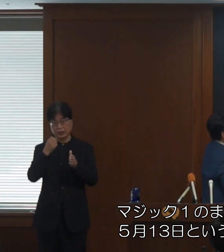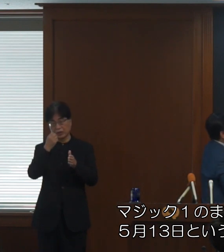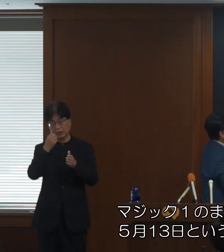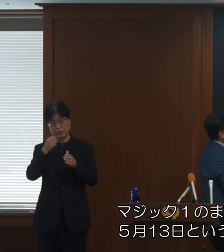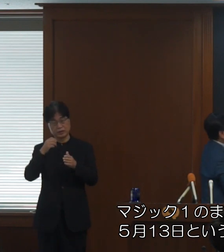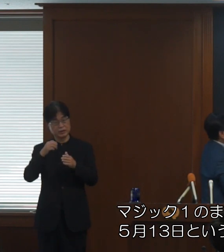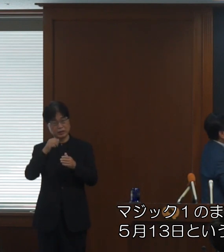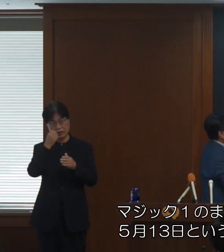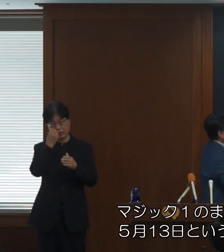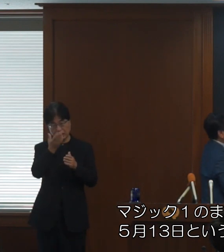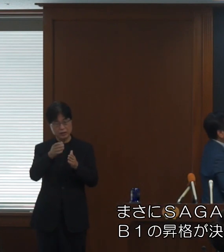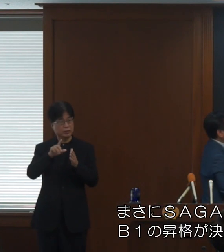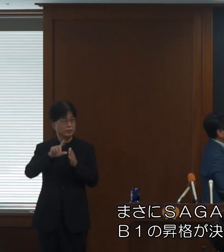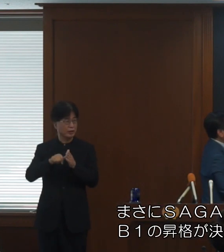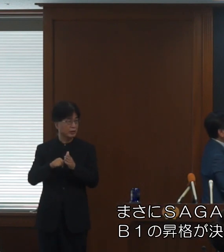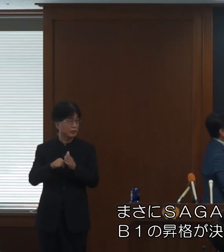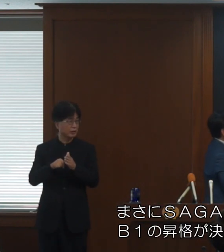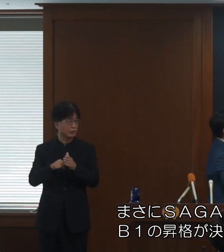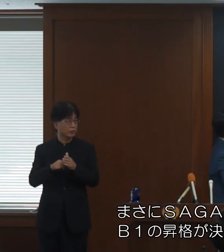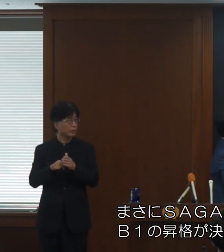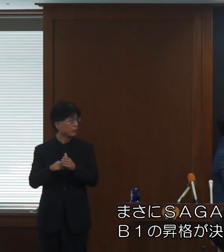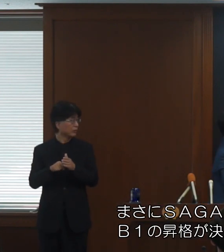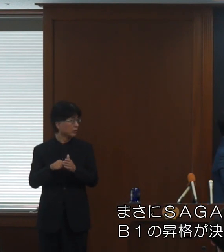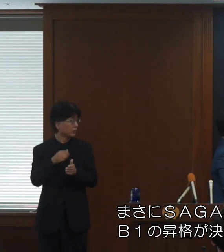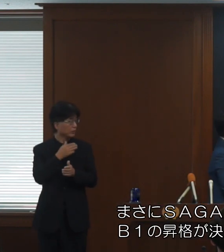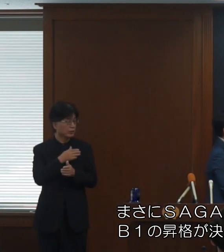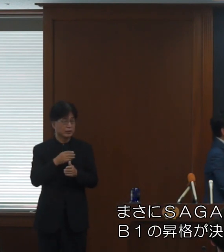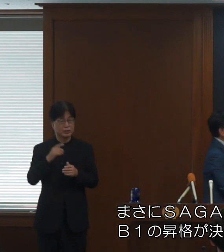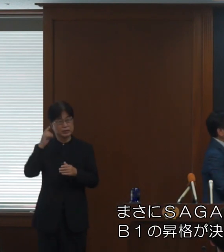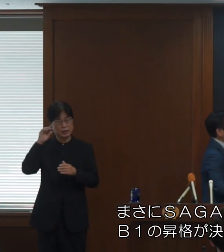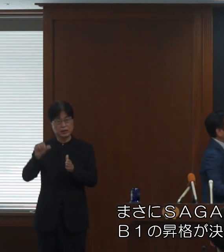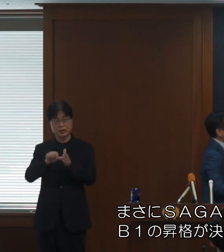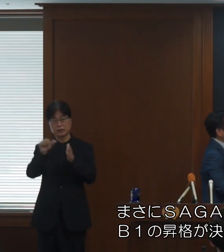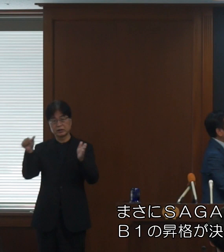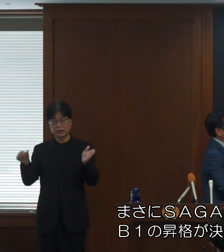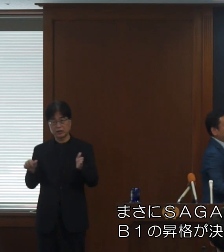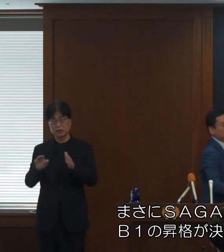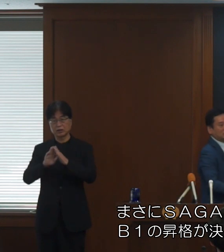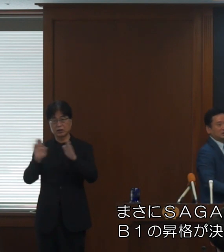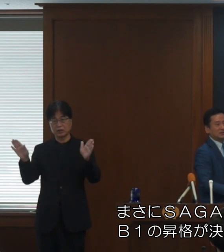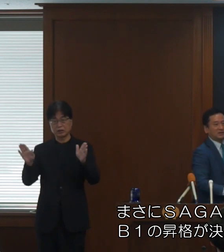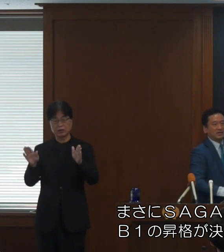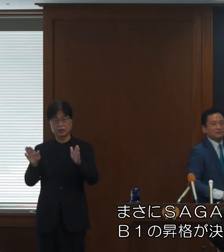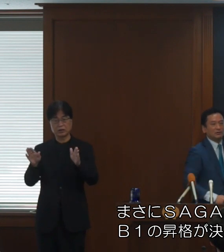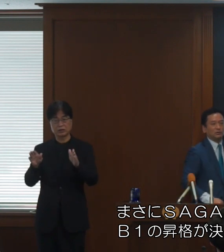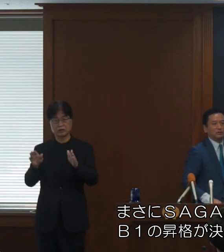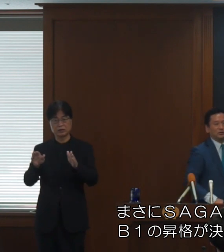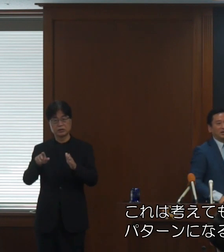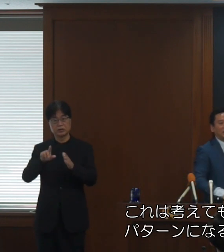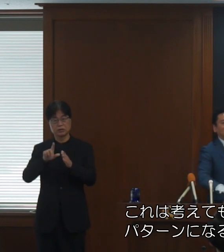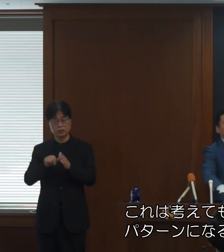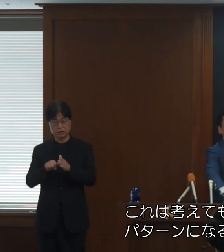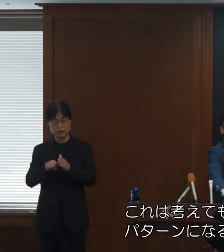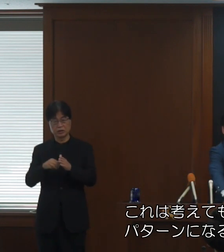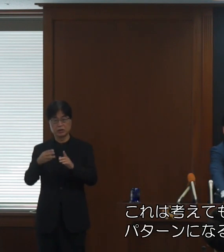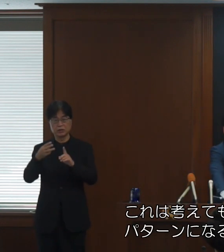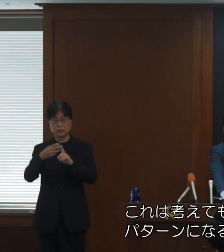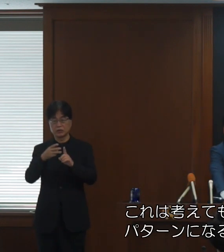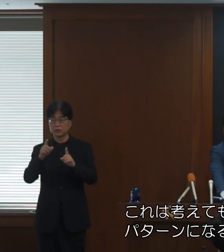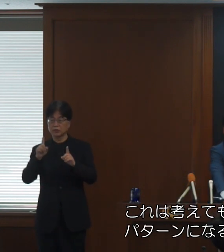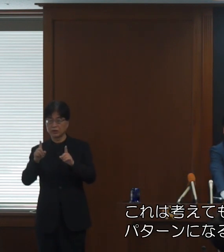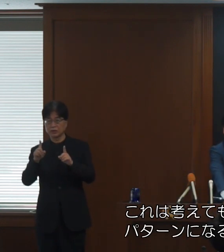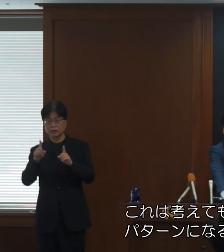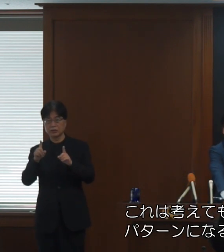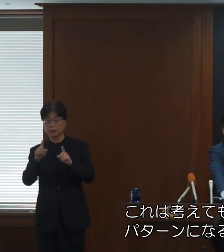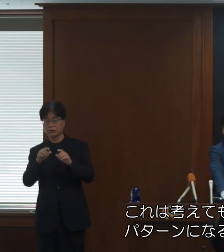5月13というまさに佐川アリーナの開幕の時にB1の昇格シリーズが始まるというこれは